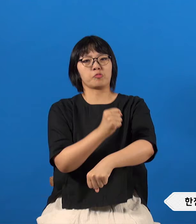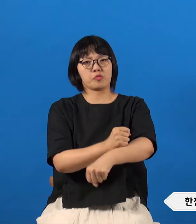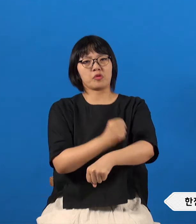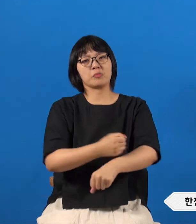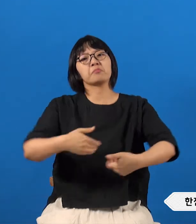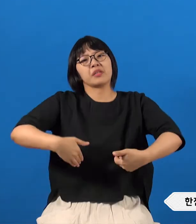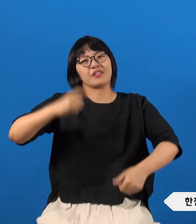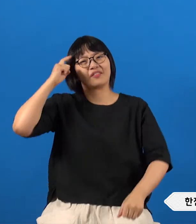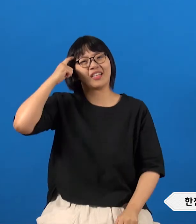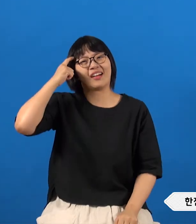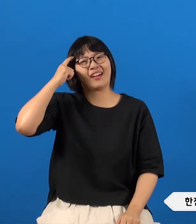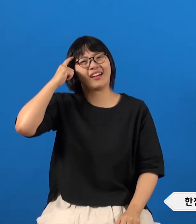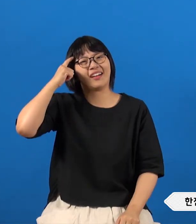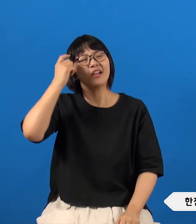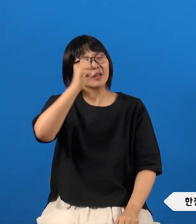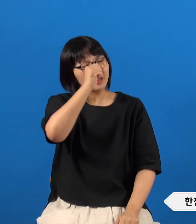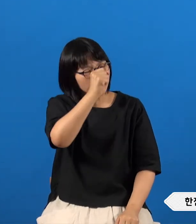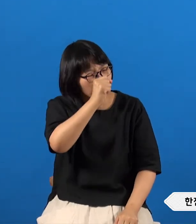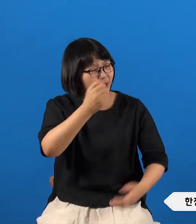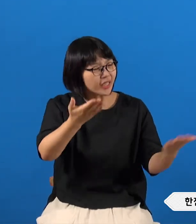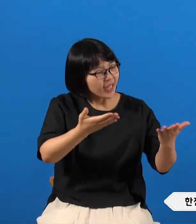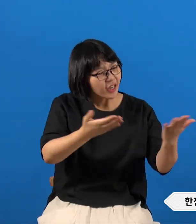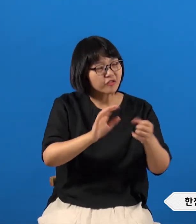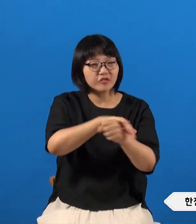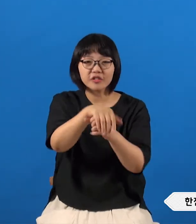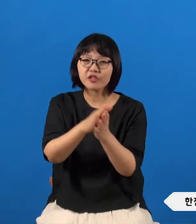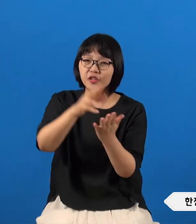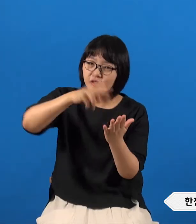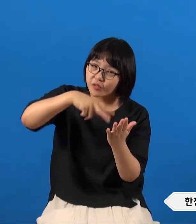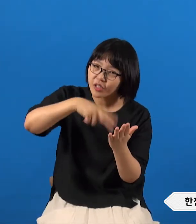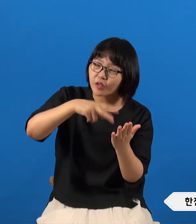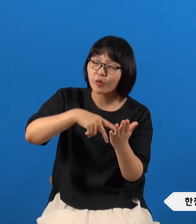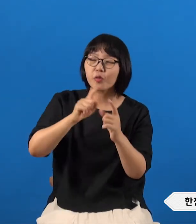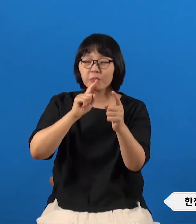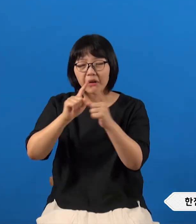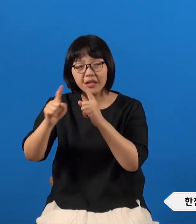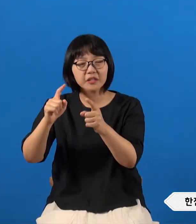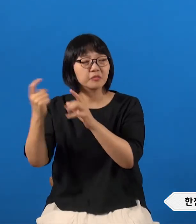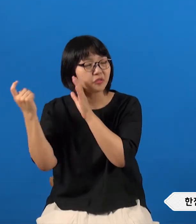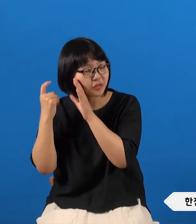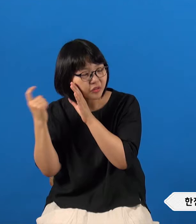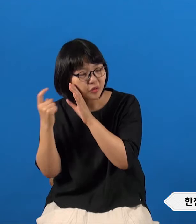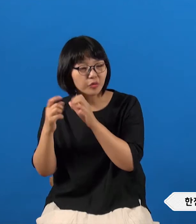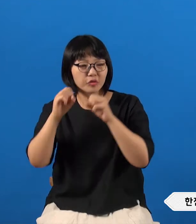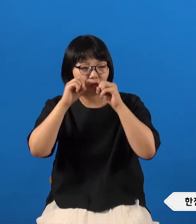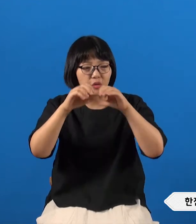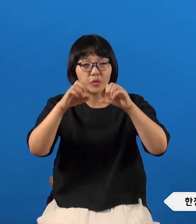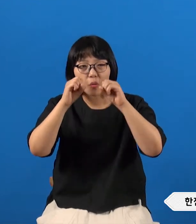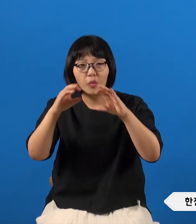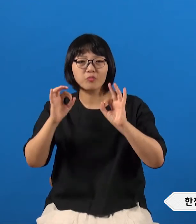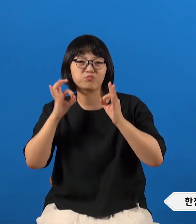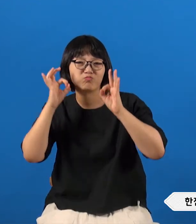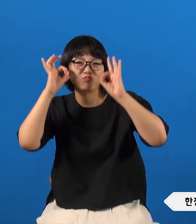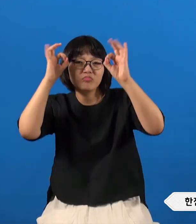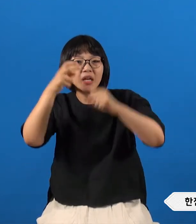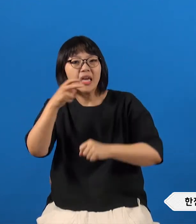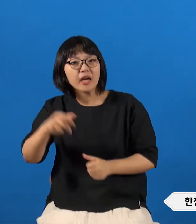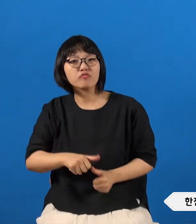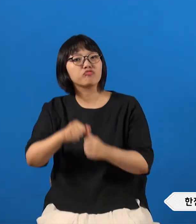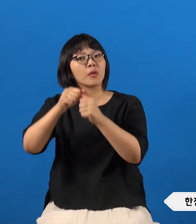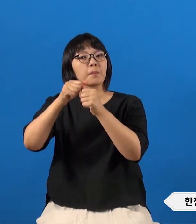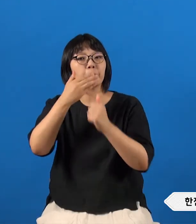되는 줄 알았습니다. 착한 일을 하고 성경도 열심히 읽고 뭐 이래 하고 전도도 하고 해서 공표가 많아야 되는 줄